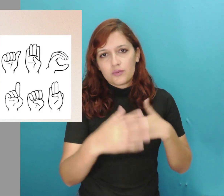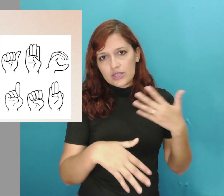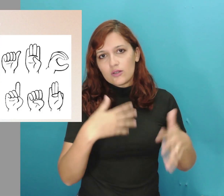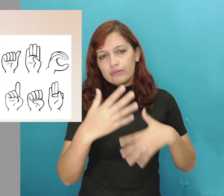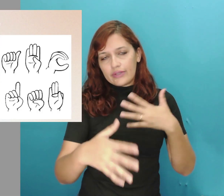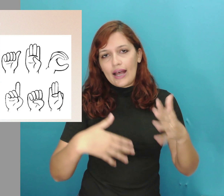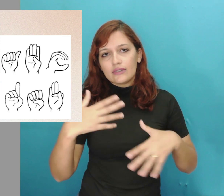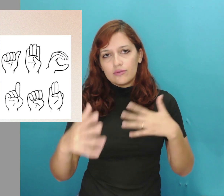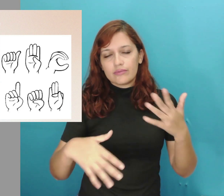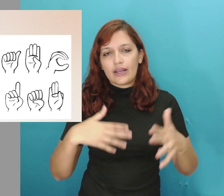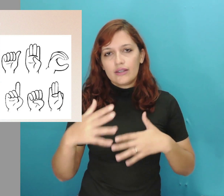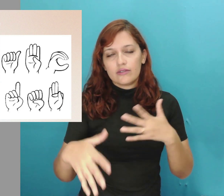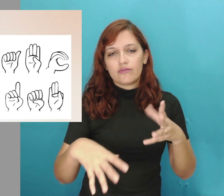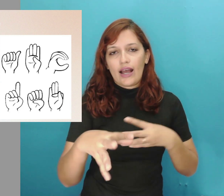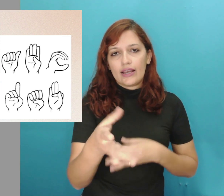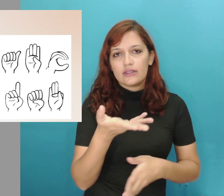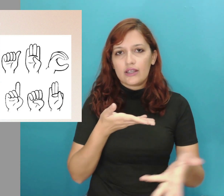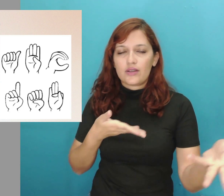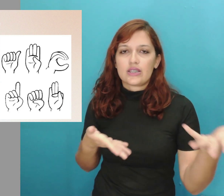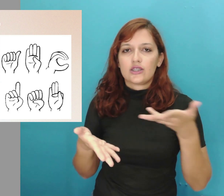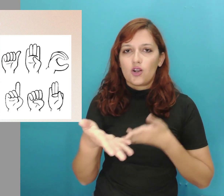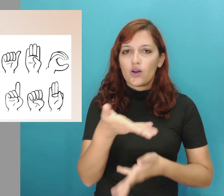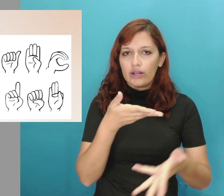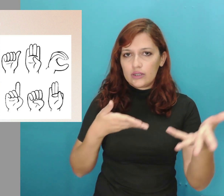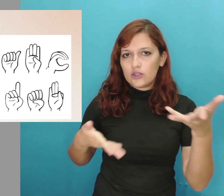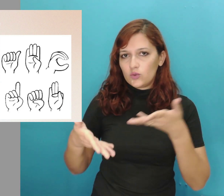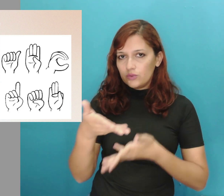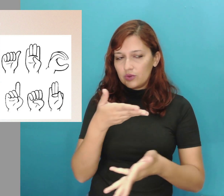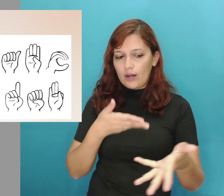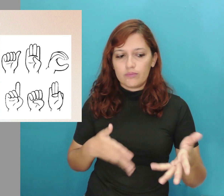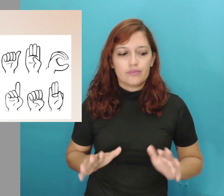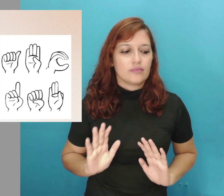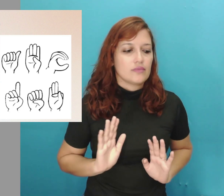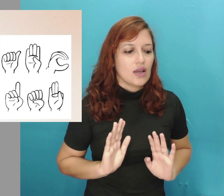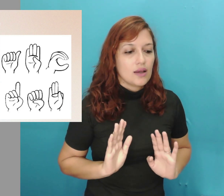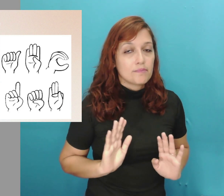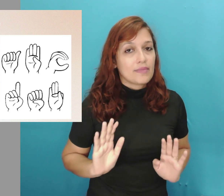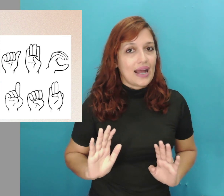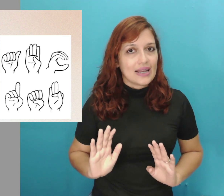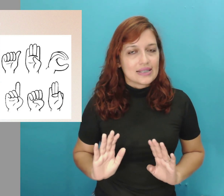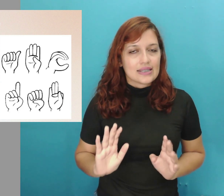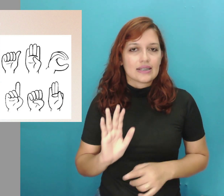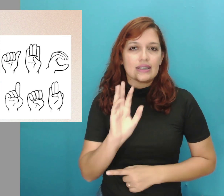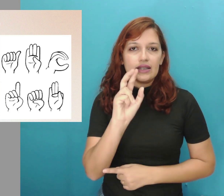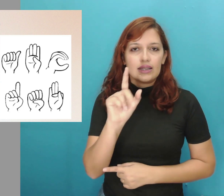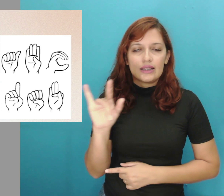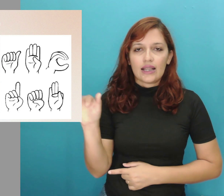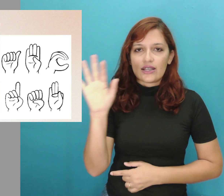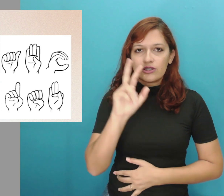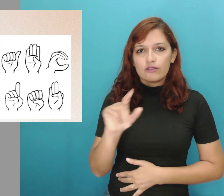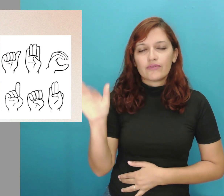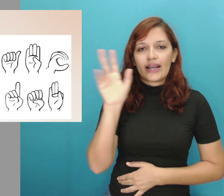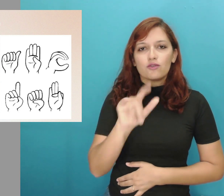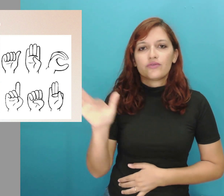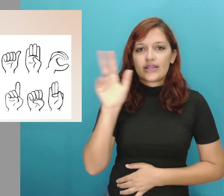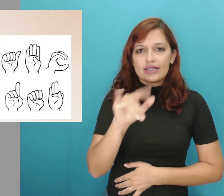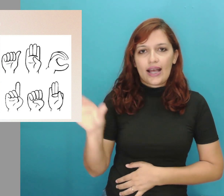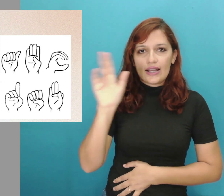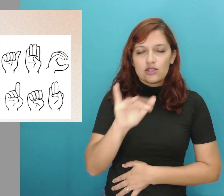esse contato, né, vai tendo essa troca cultural. Mas a gente não vai conversar